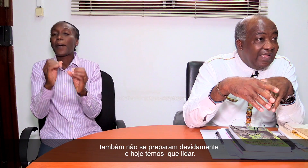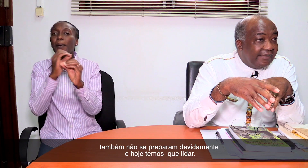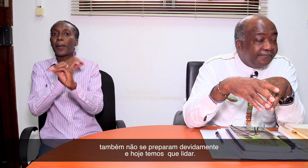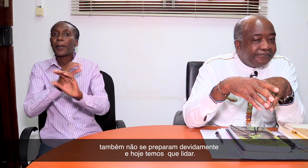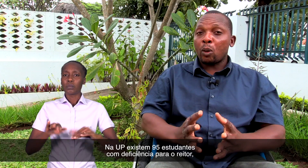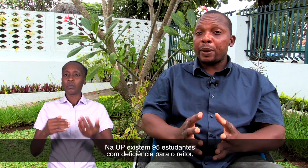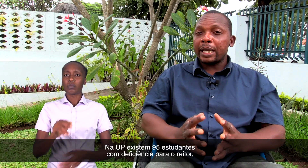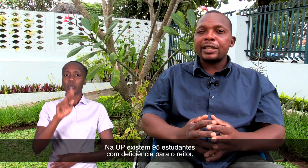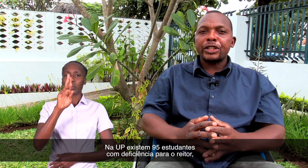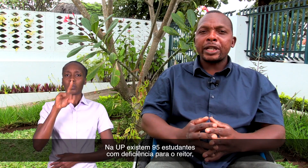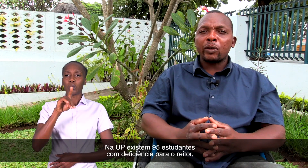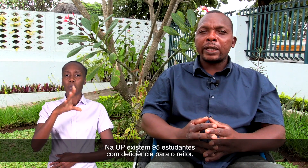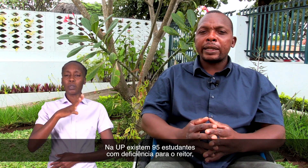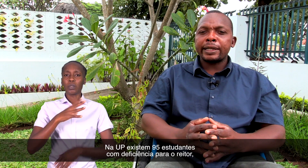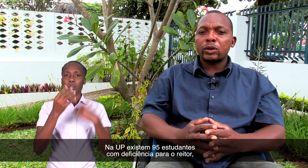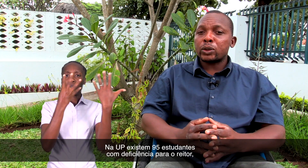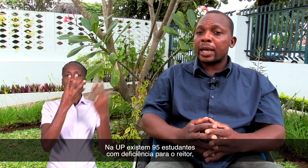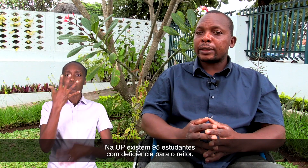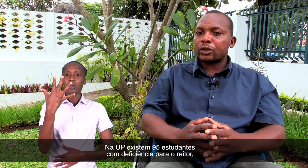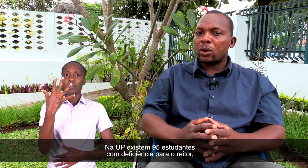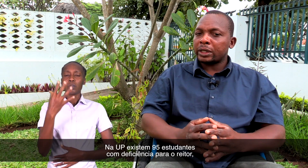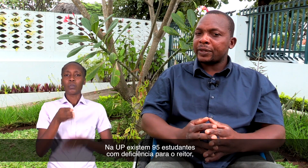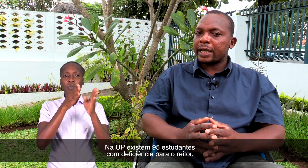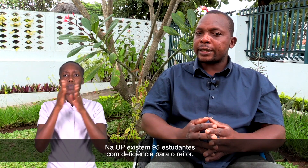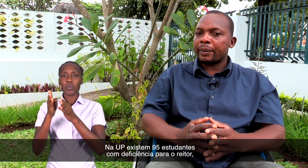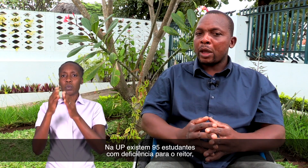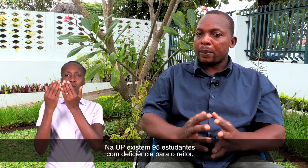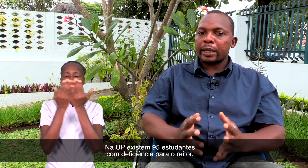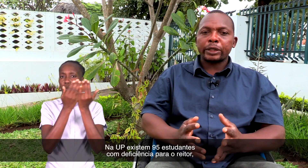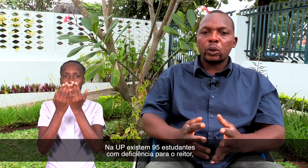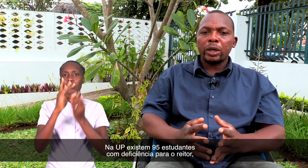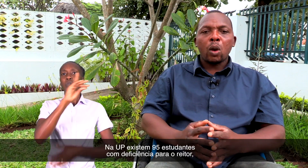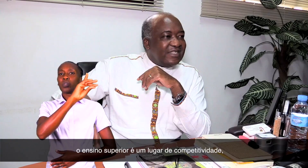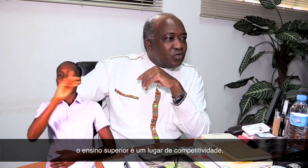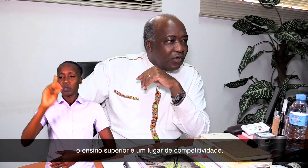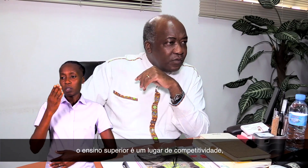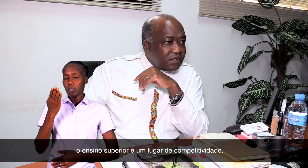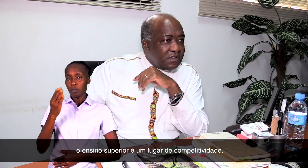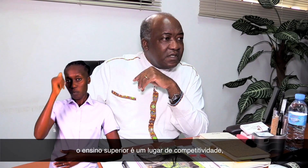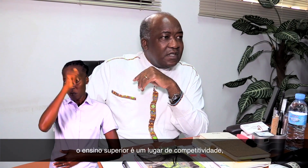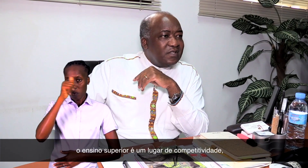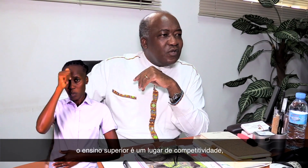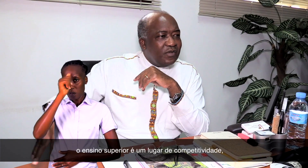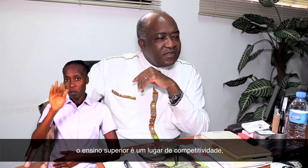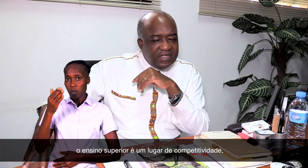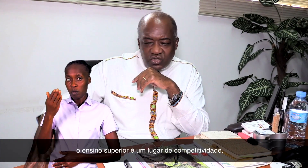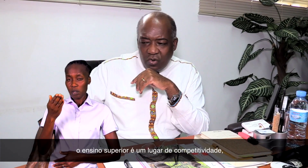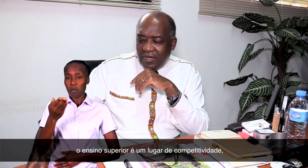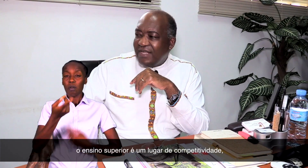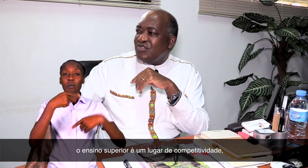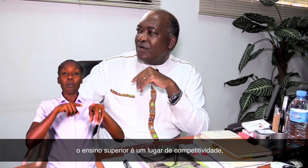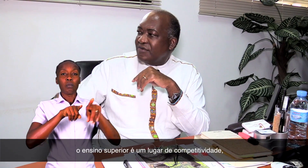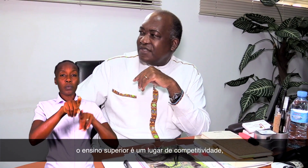que lidar. Na UP existem 95 estudantes com deficiência. Para o reitor, o ensino superior é um lugar